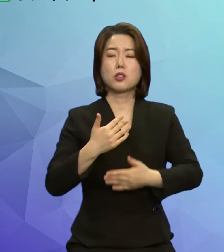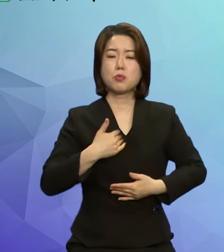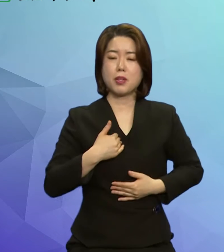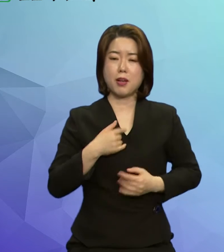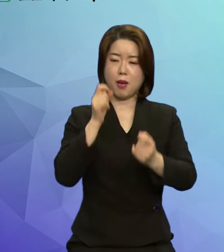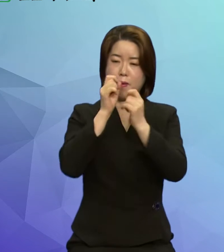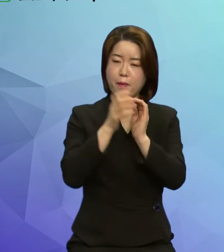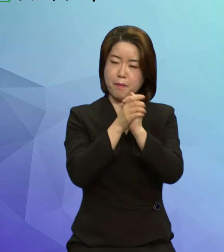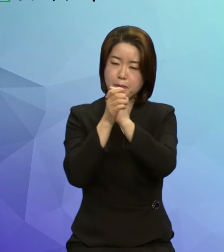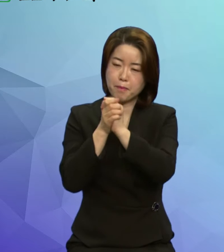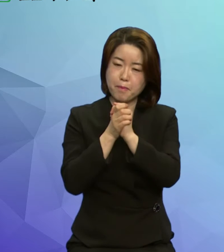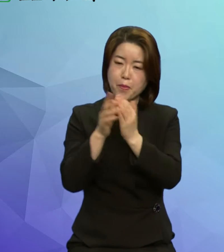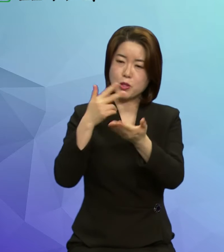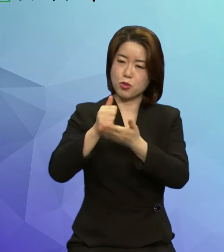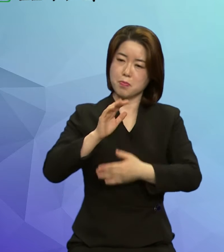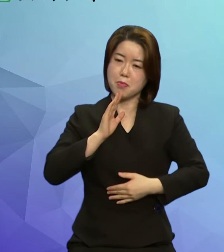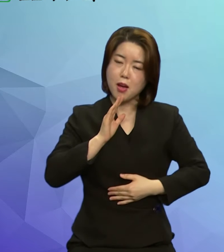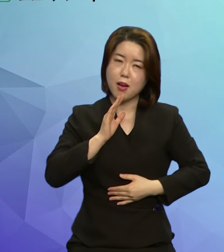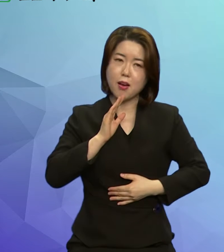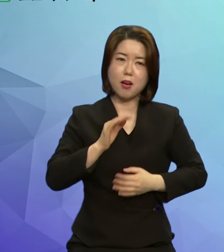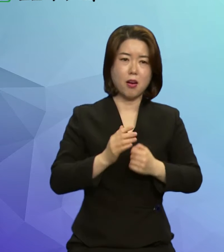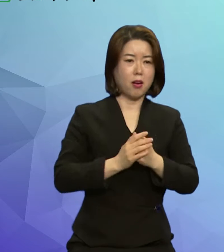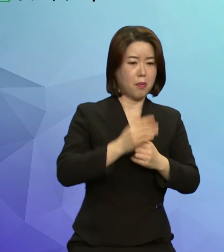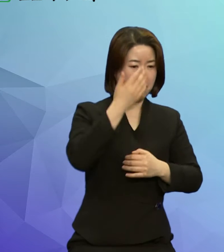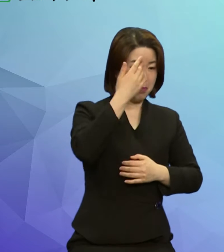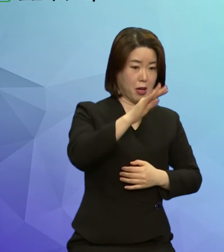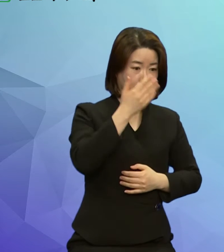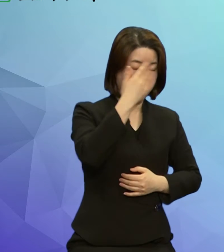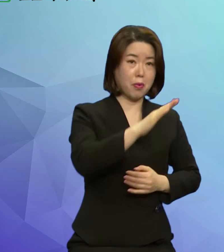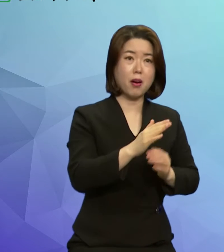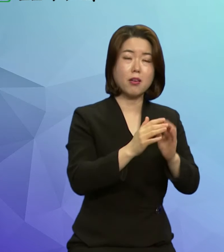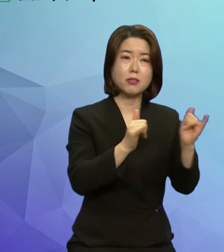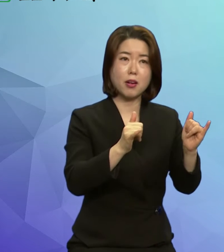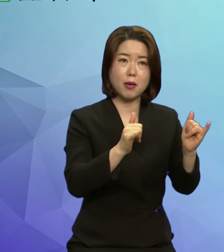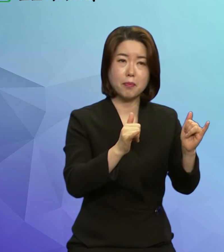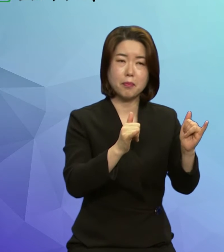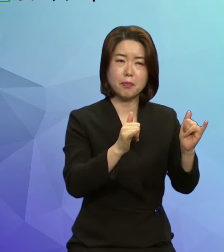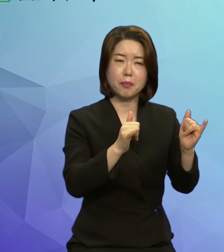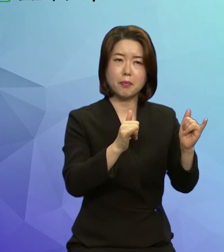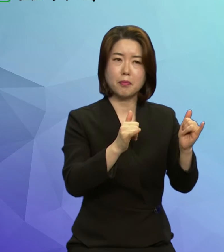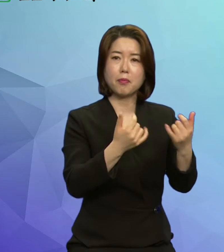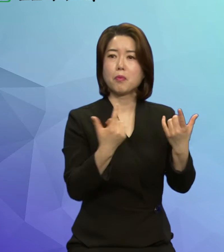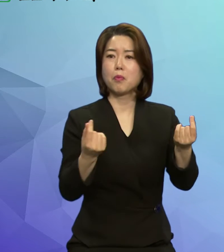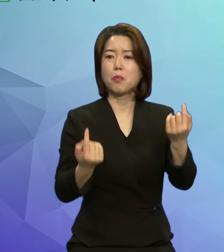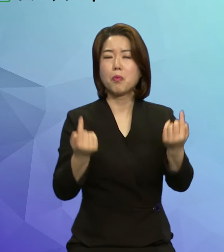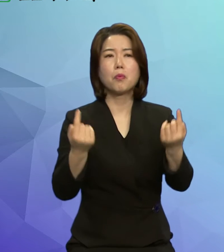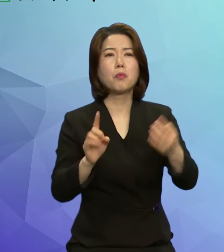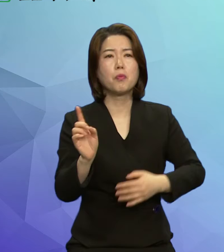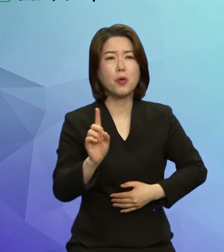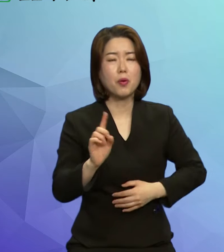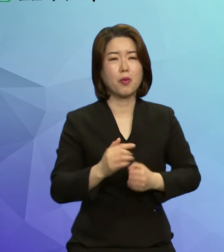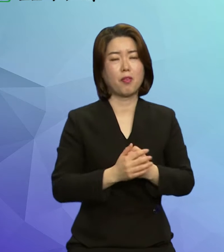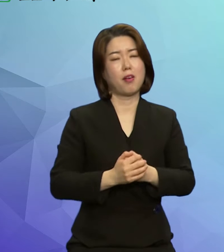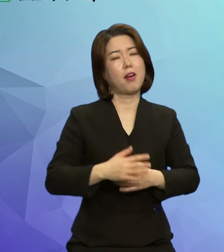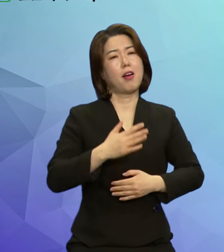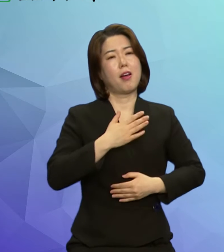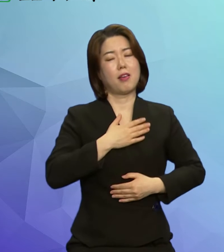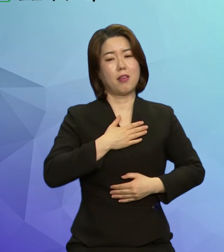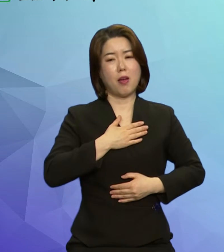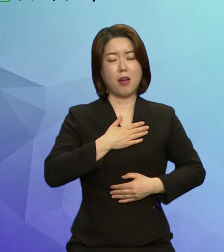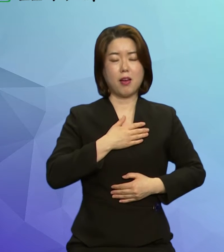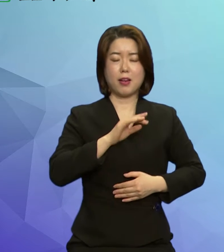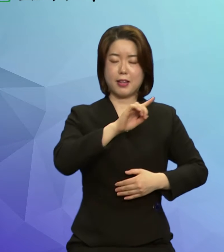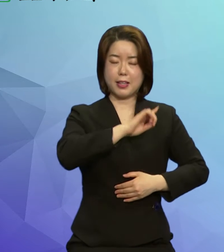친밀한 주님이실까? 아니면 아주 낯선 분이실까? 이것이 우리에게 있어서 가장